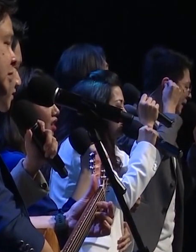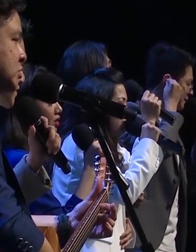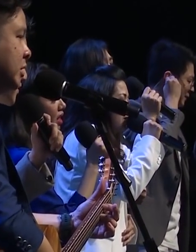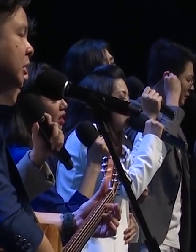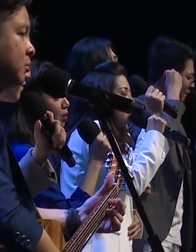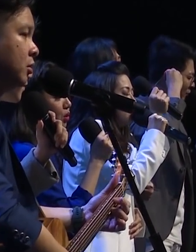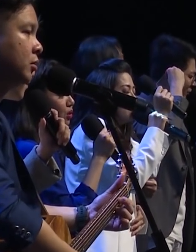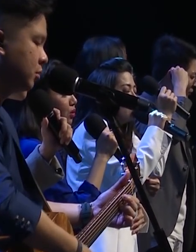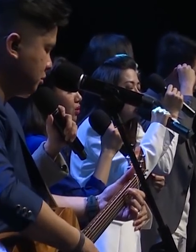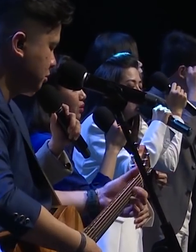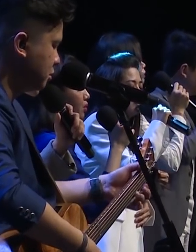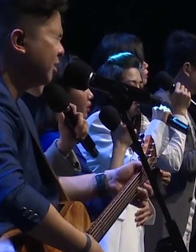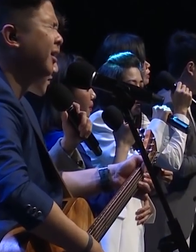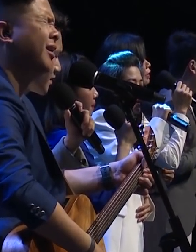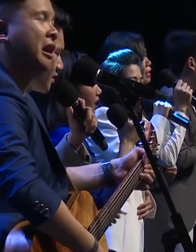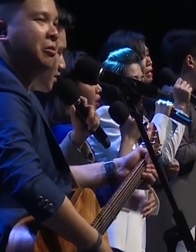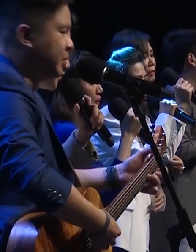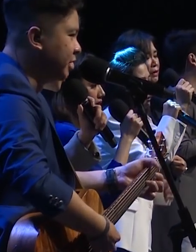dekapan kasih-Mu.